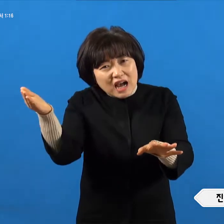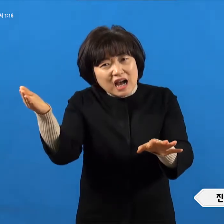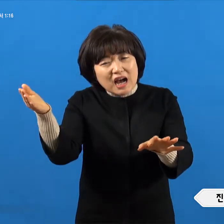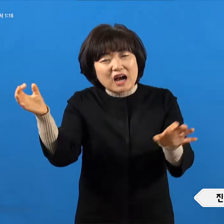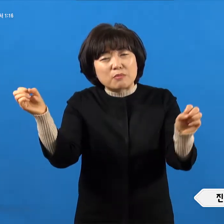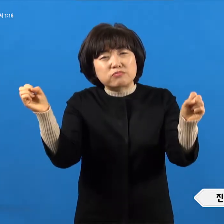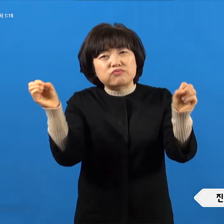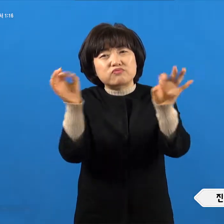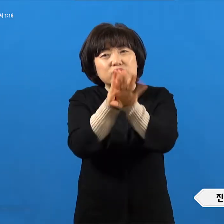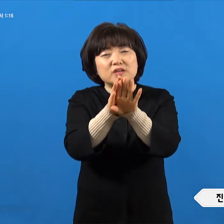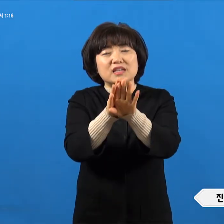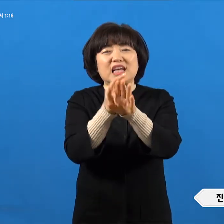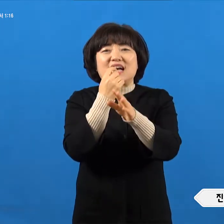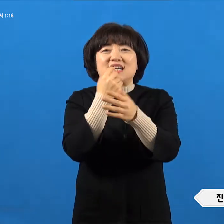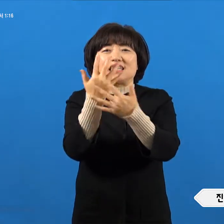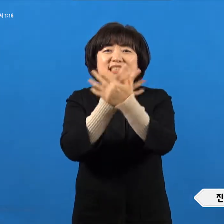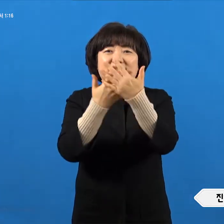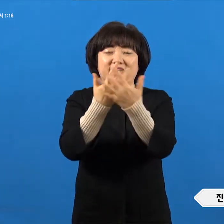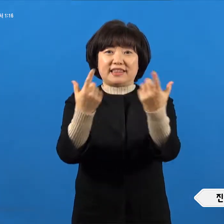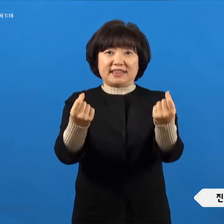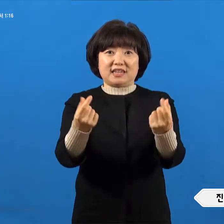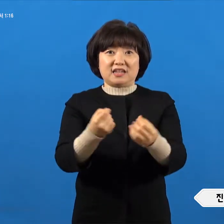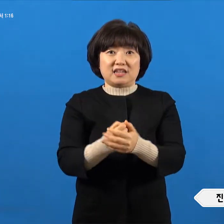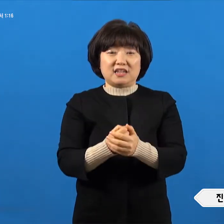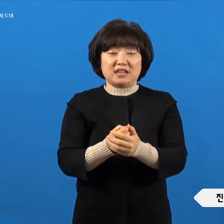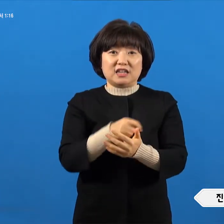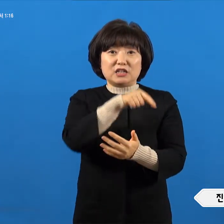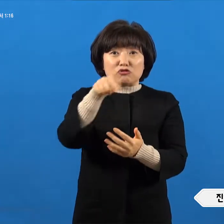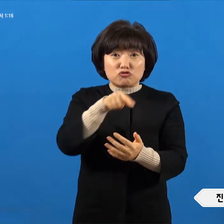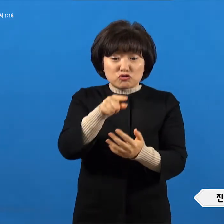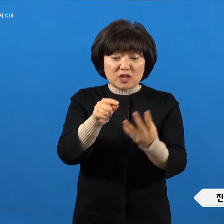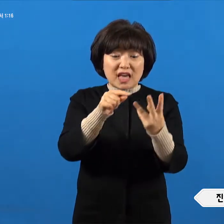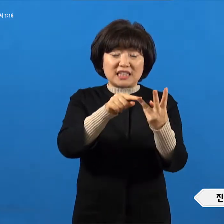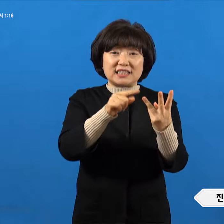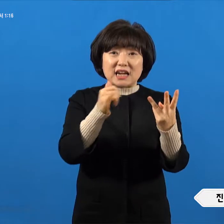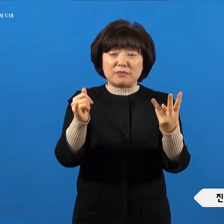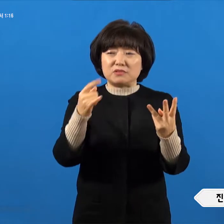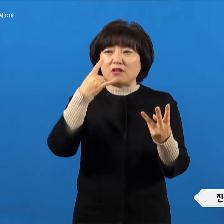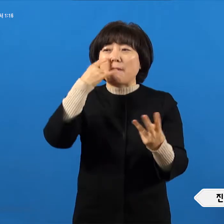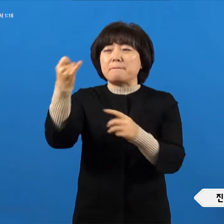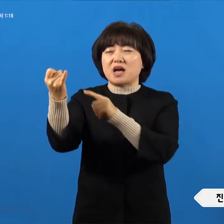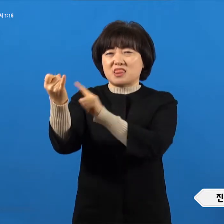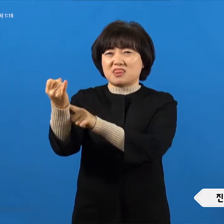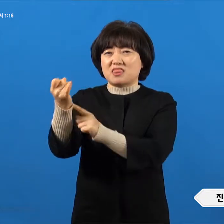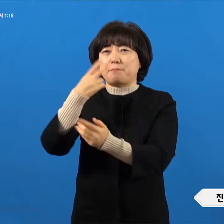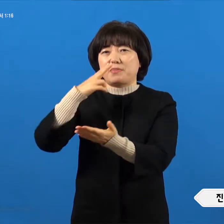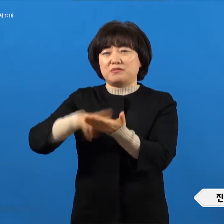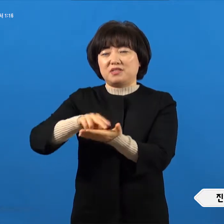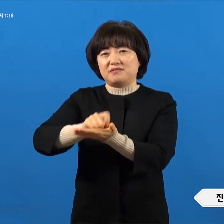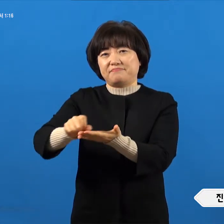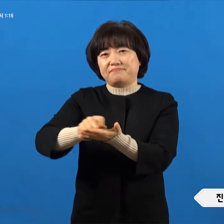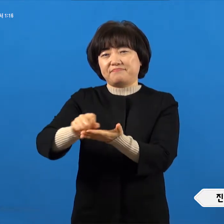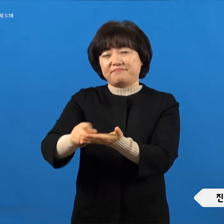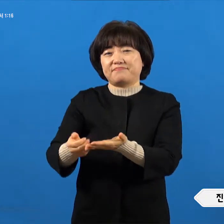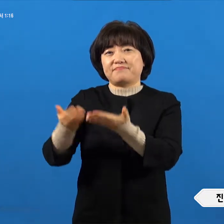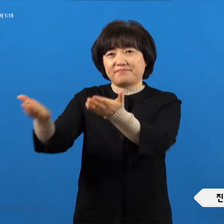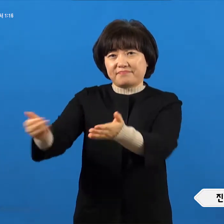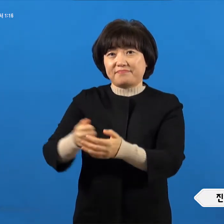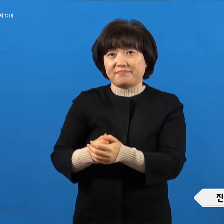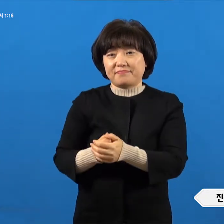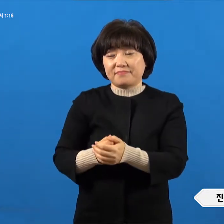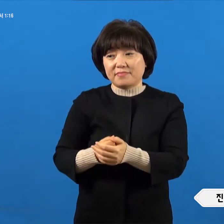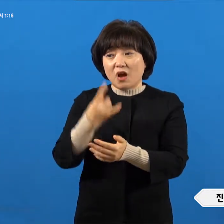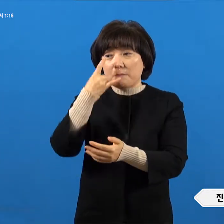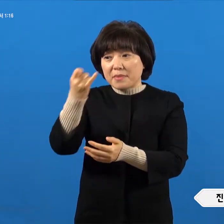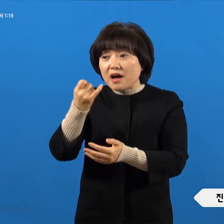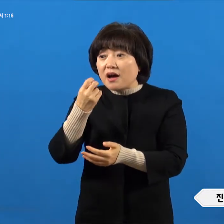없어지는 안개니라. 그 중에 한 사람은 어머니에게 유서를 남기고 세상을 떠났습니다. 유서는